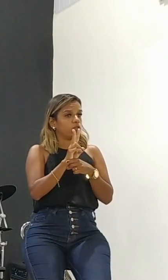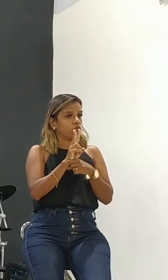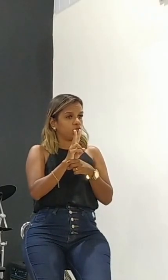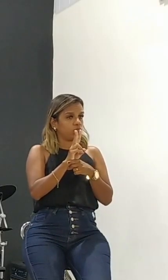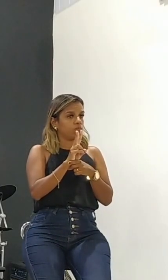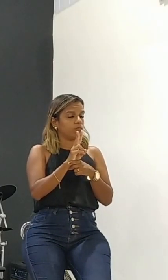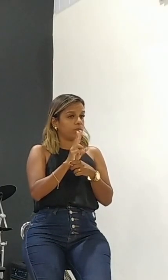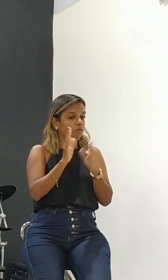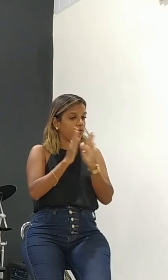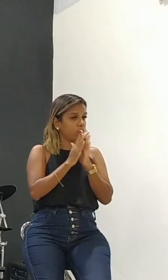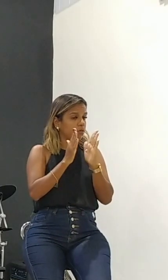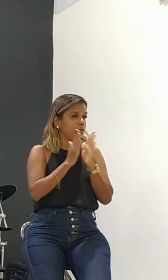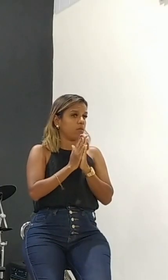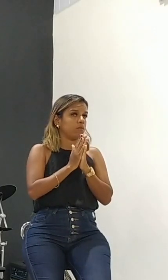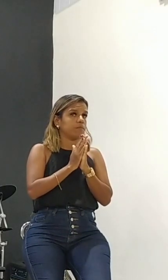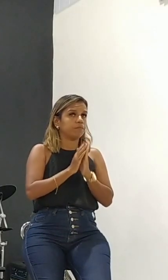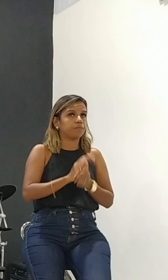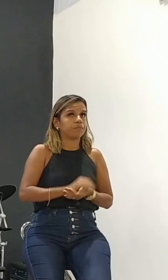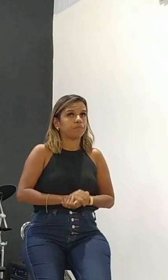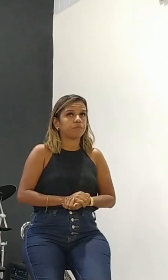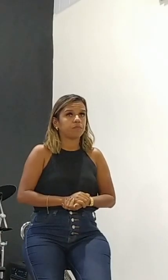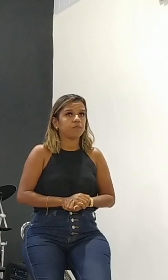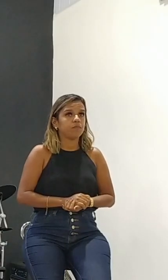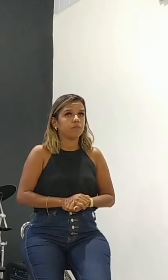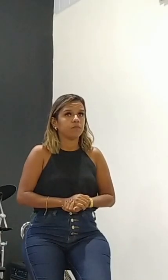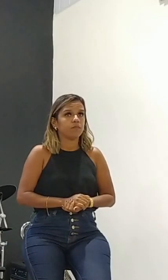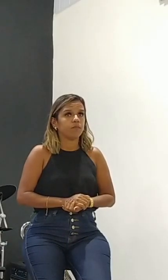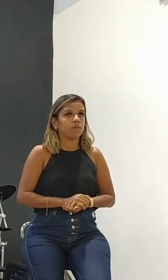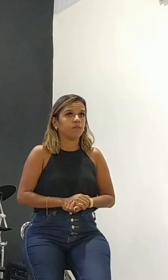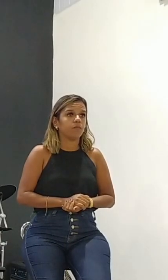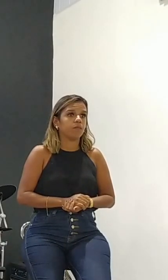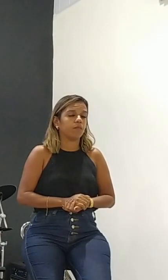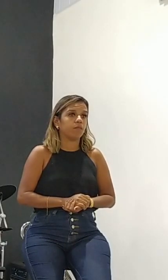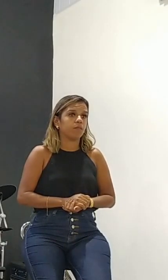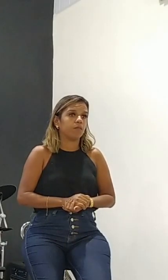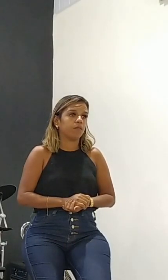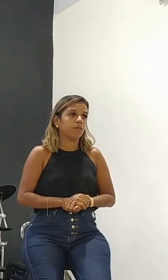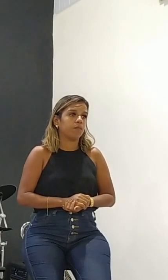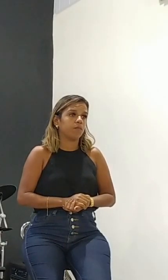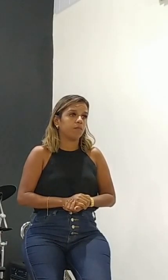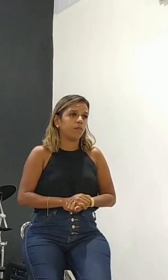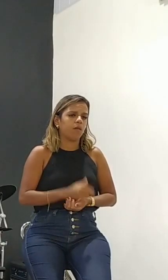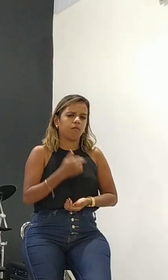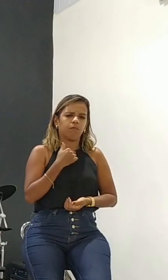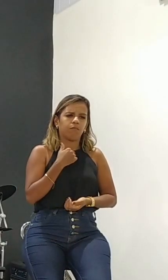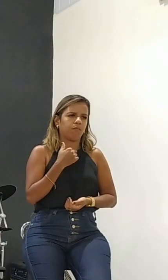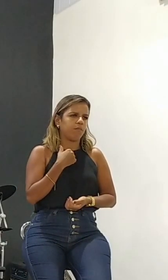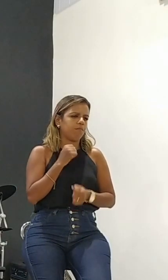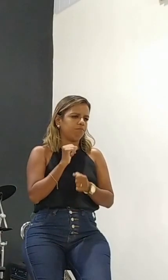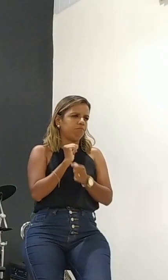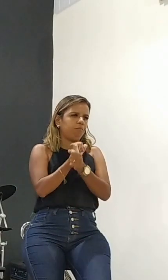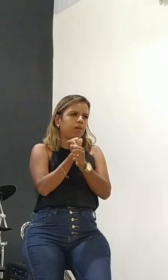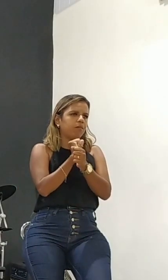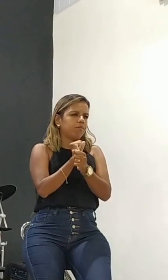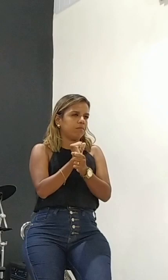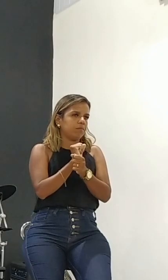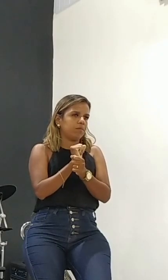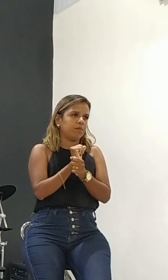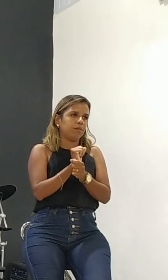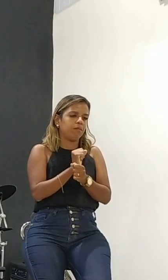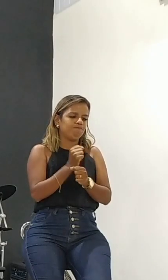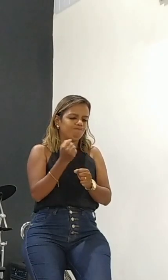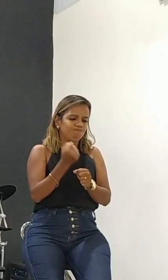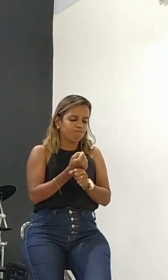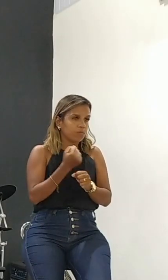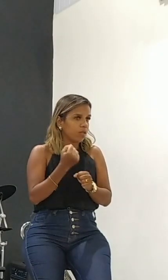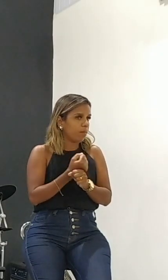né, aquela mensagem para ele, Sanballat e Gesem, ele falou: não, não posso parar, estou fazendo uma grande obra,